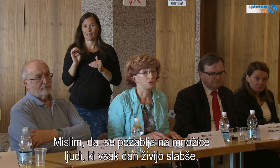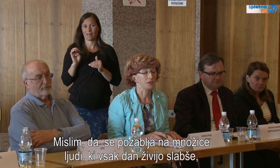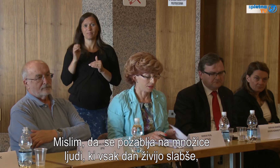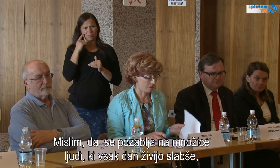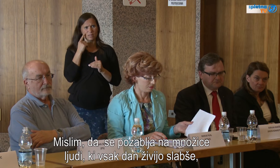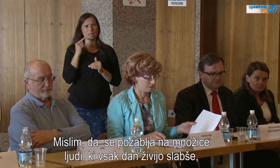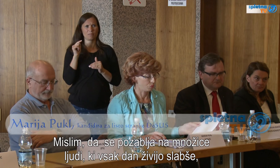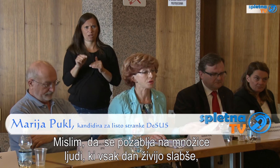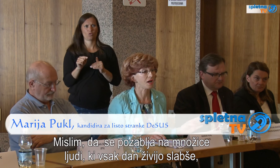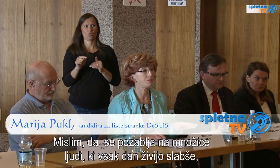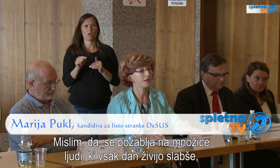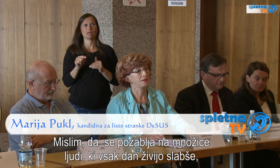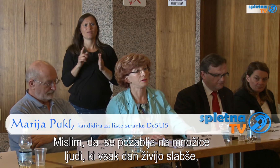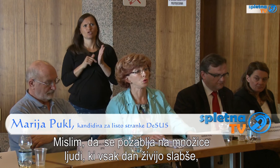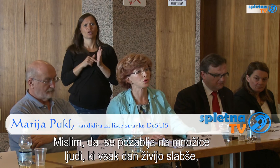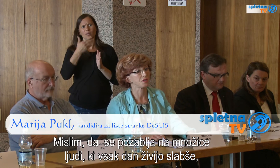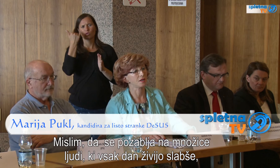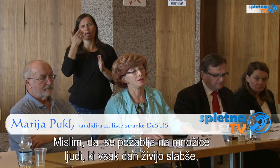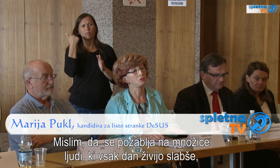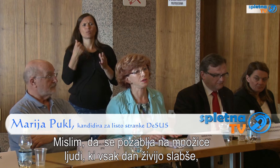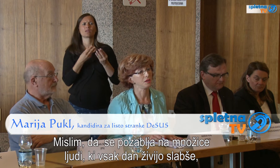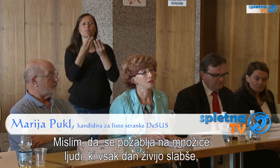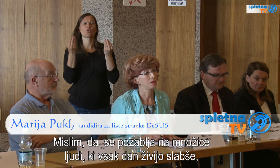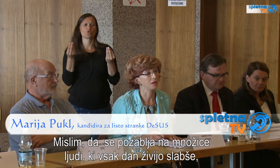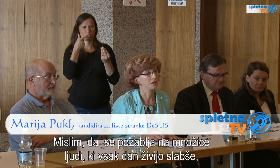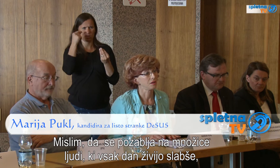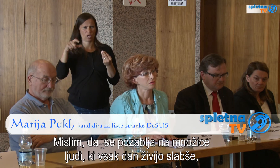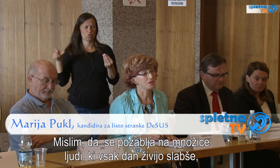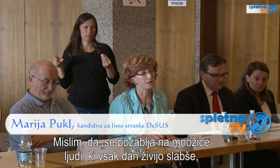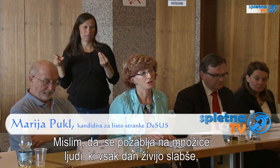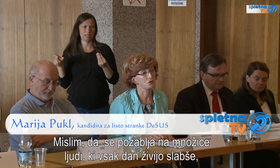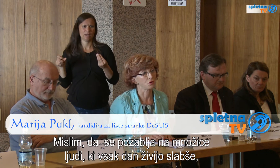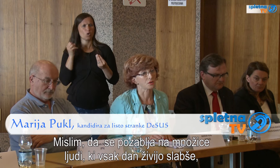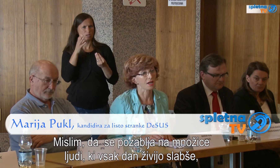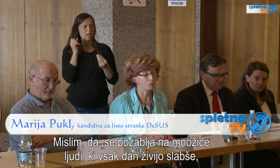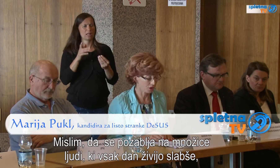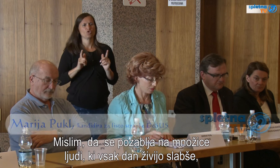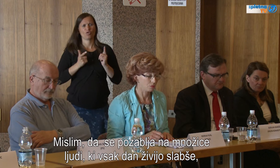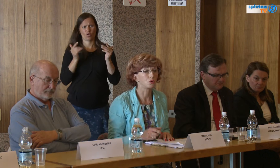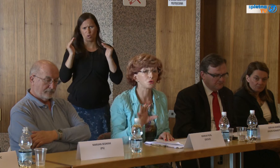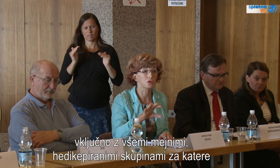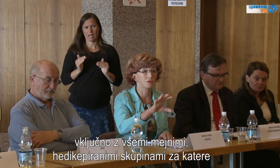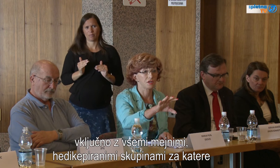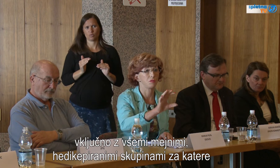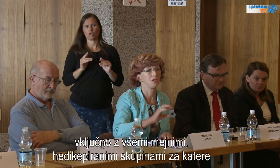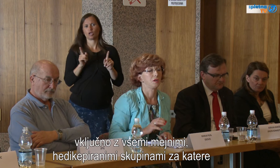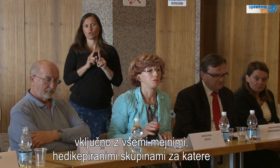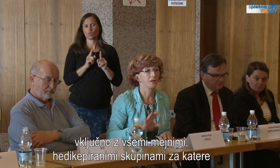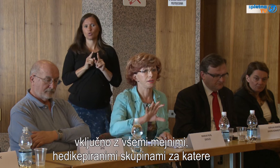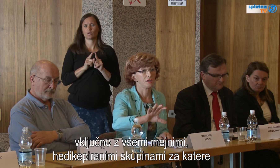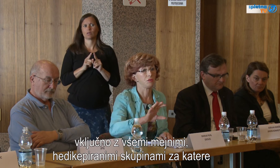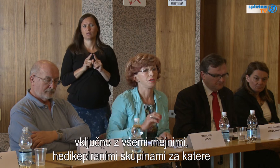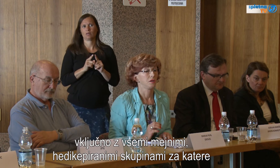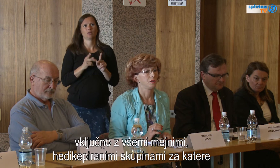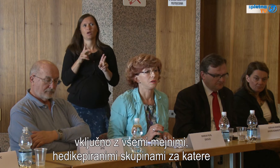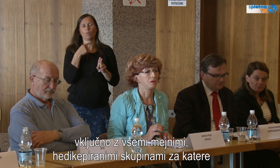Mislim, da tukaj se pozablja na množice ljudi, ki vsak dan živijo slabše, vključno z vsemi,